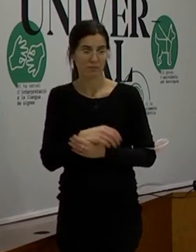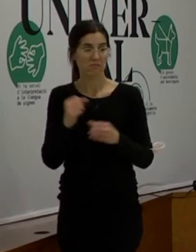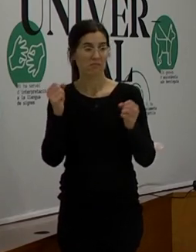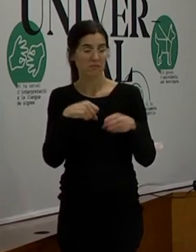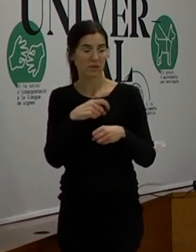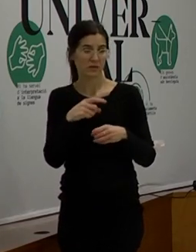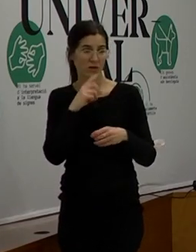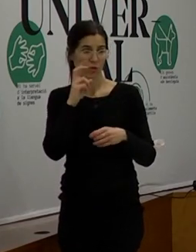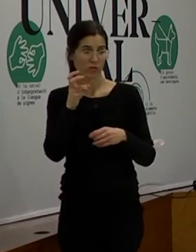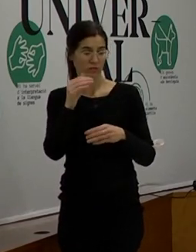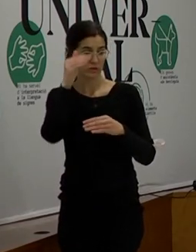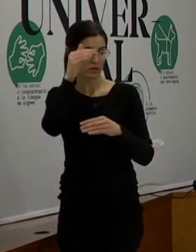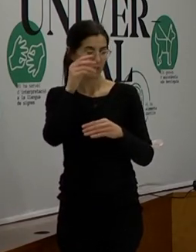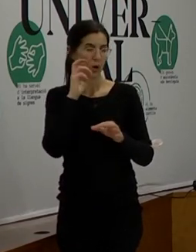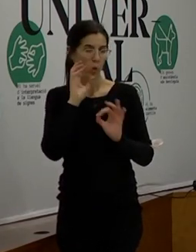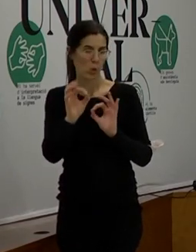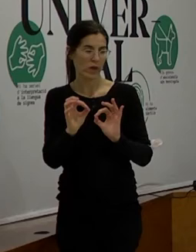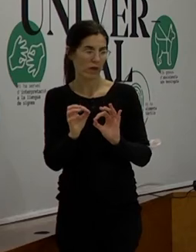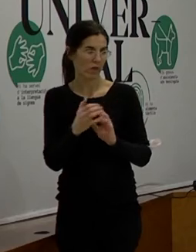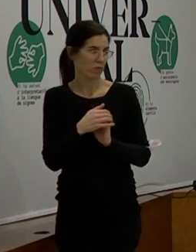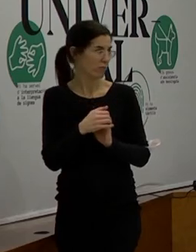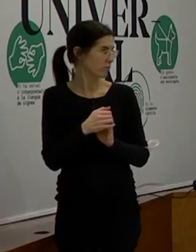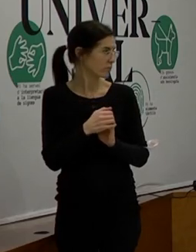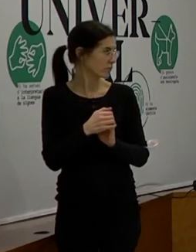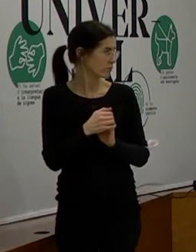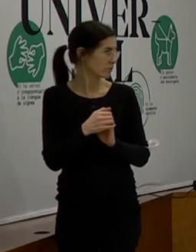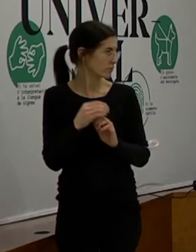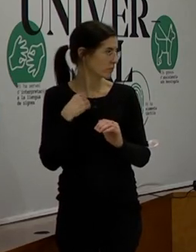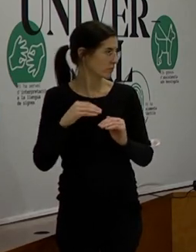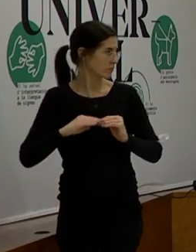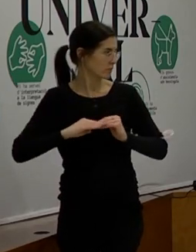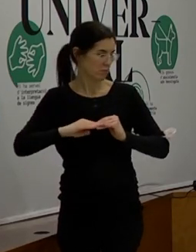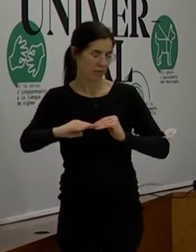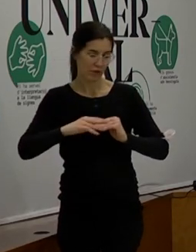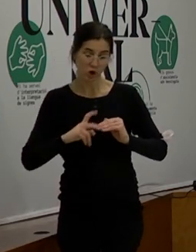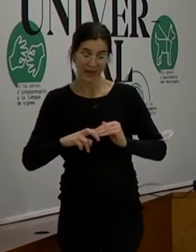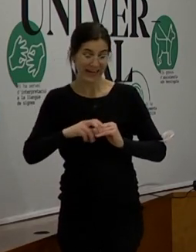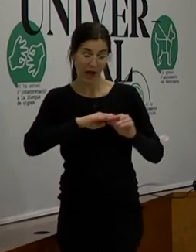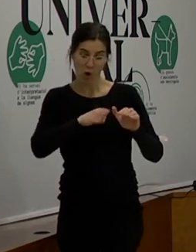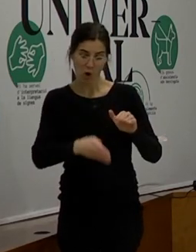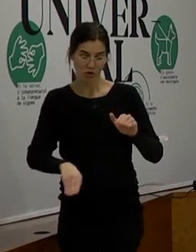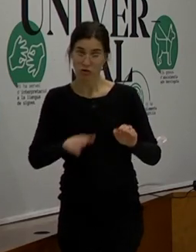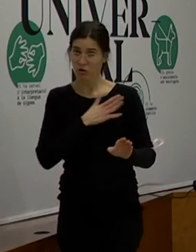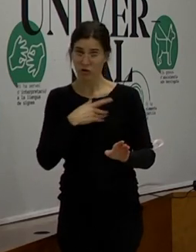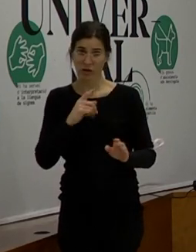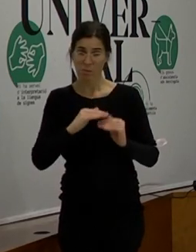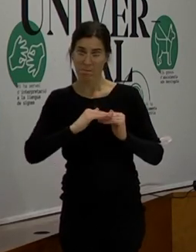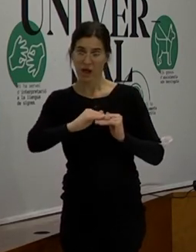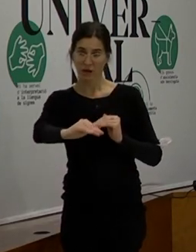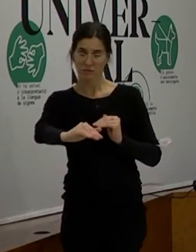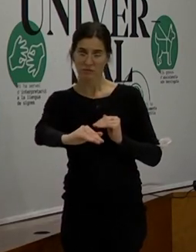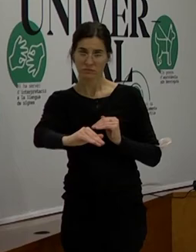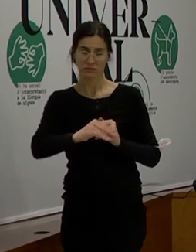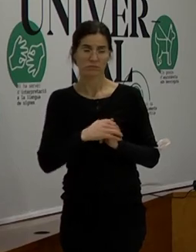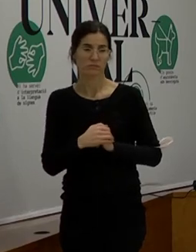Aquestes estaven a una altra, però, ojo, a pla, no vull grau, pla.